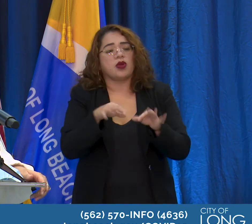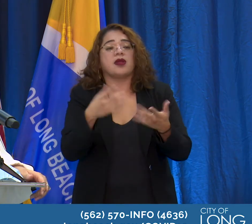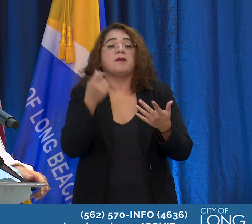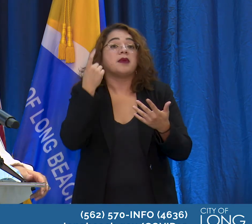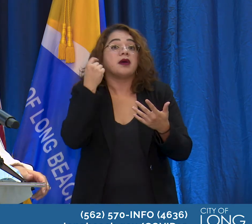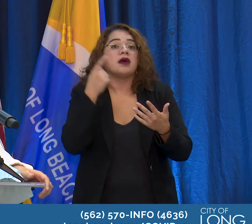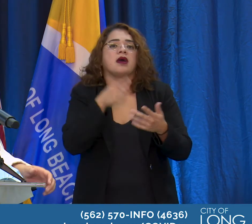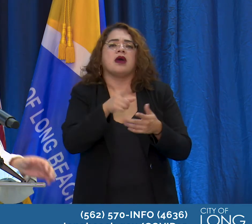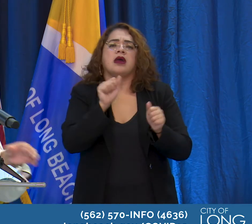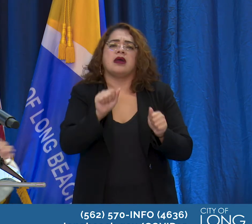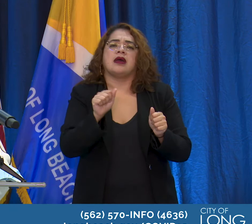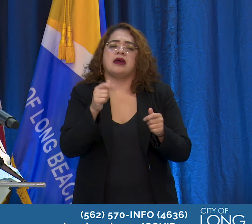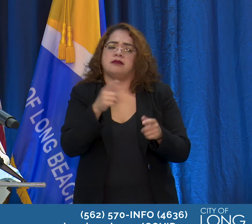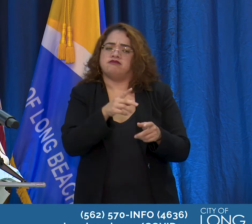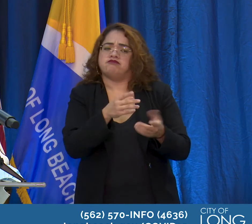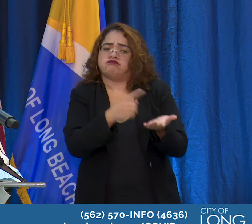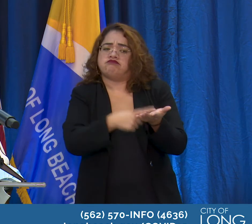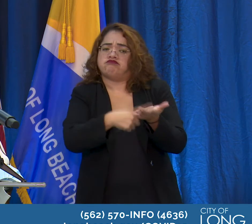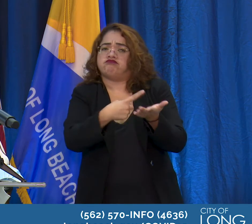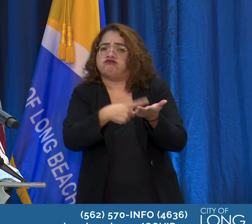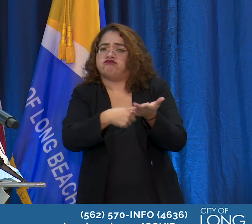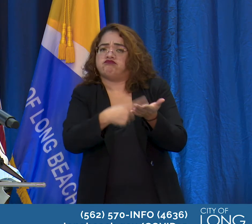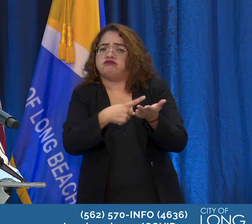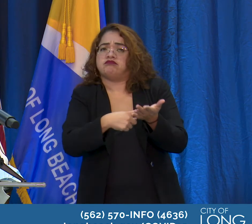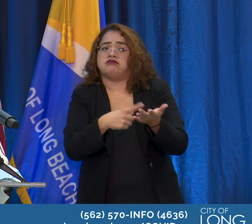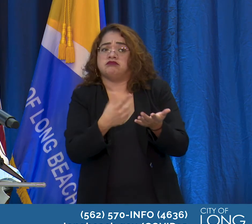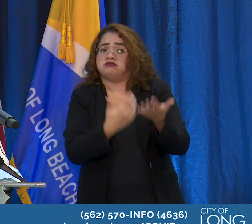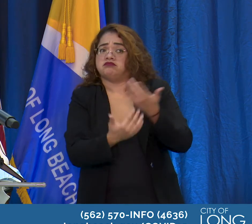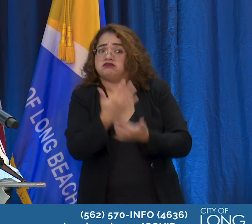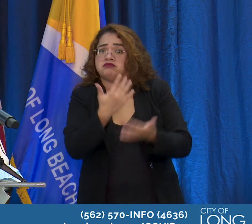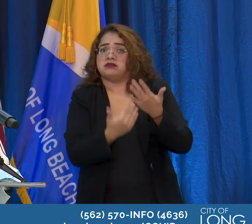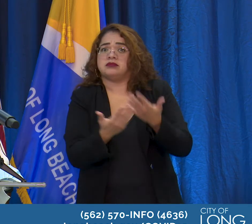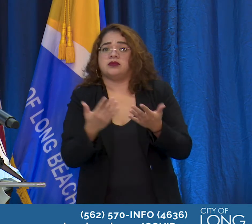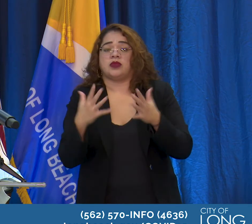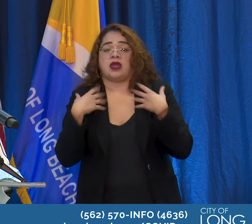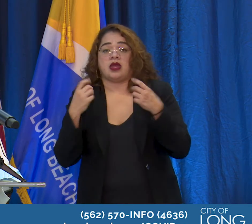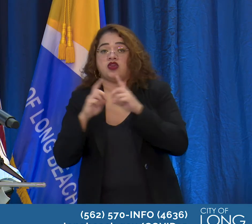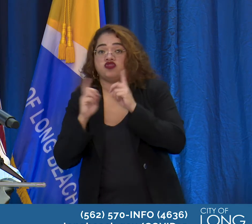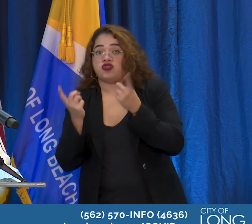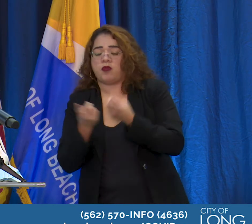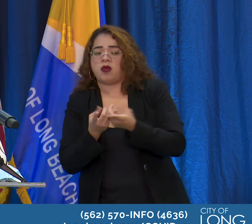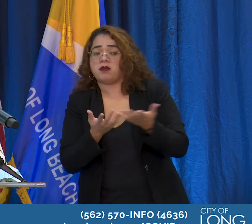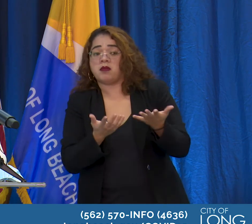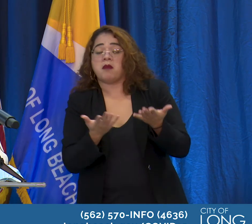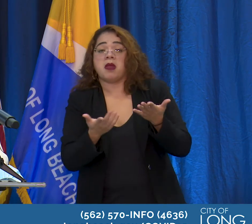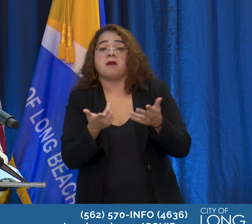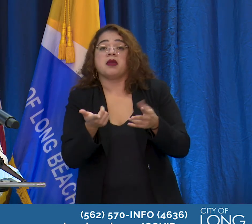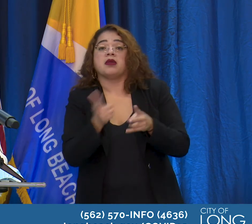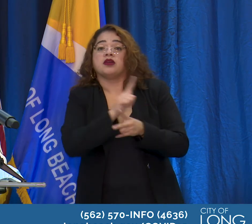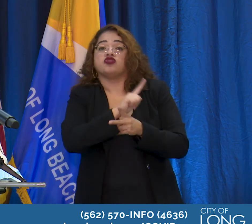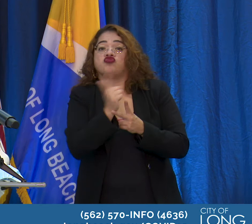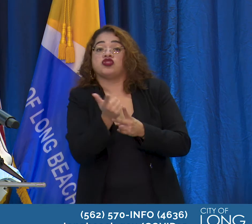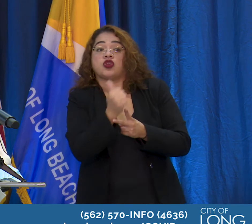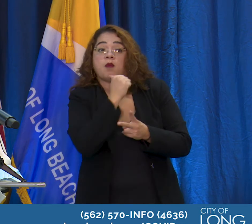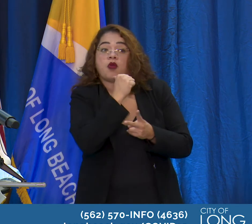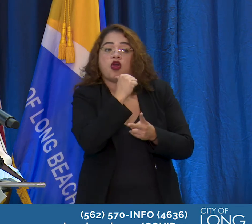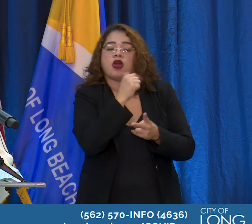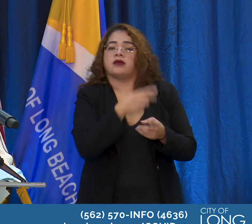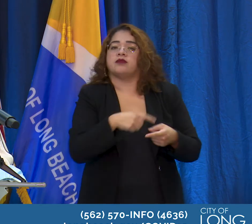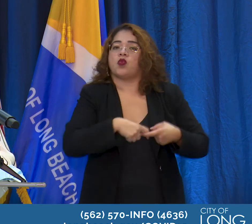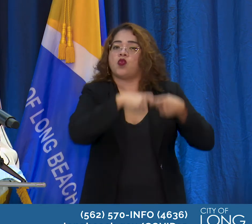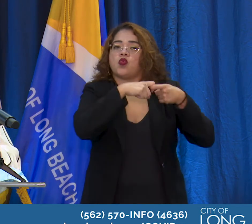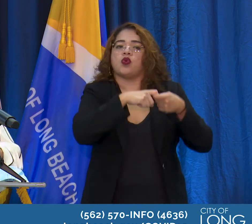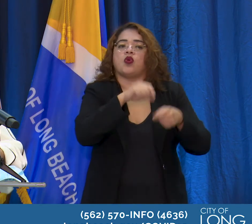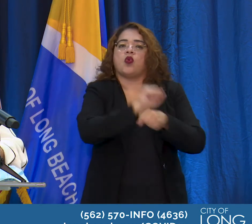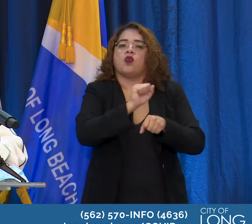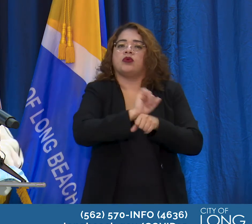comida y eso pueden hacerlo trabajando con el Departamento de Salud. Ahora vamos a hablar